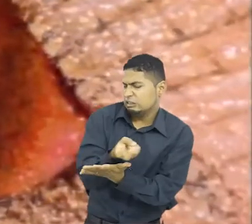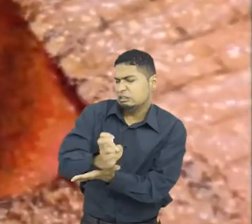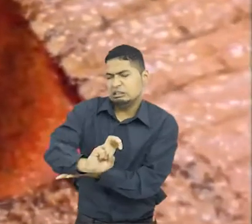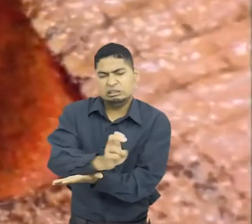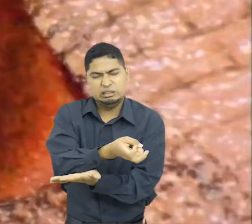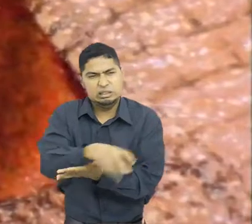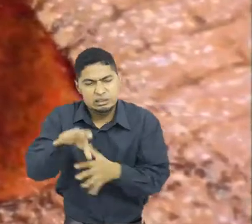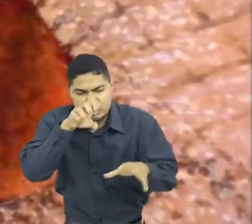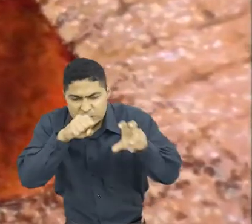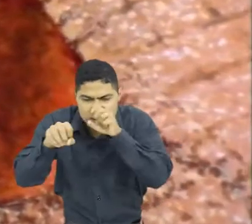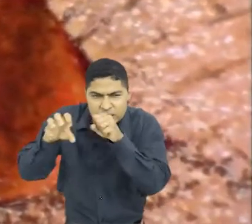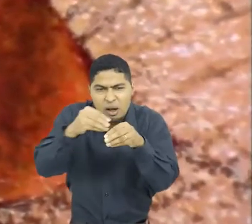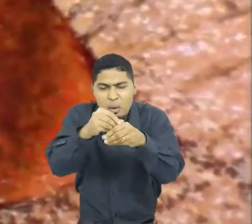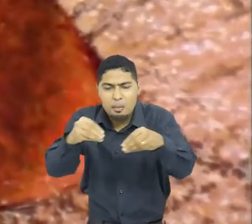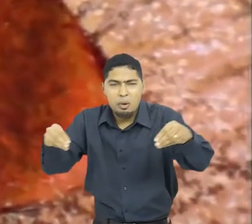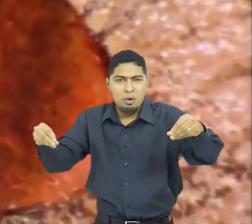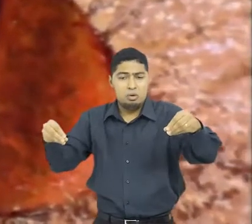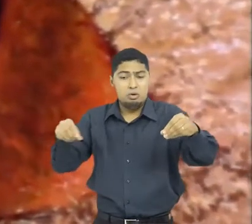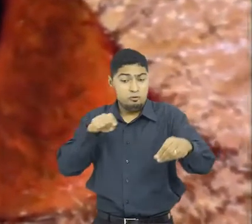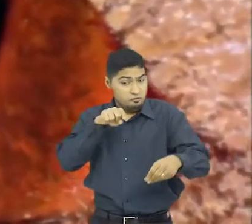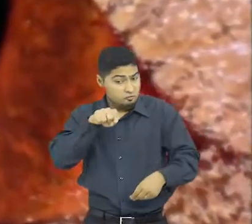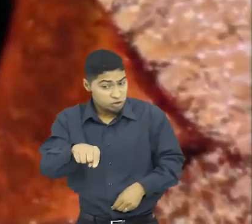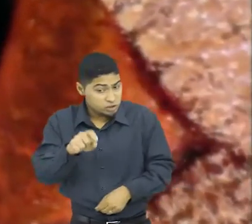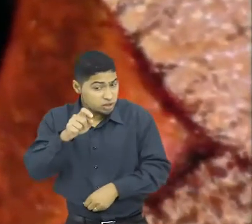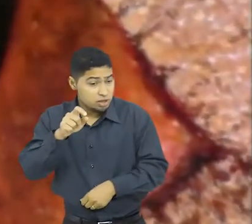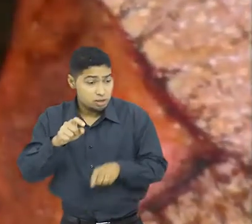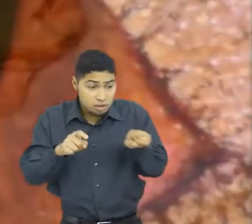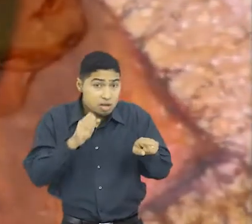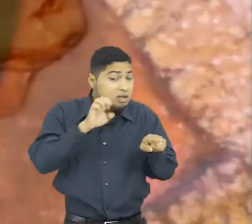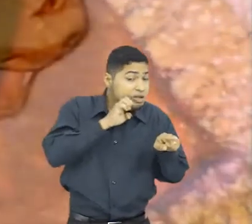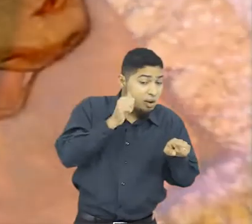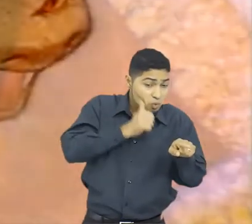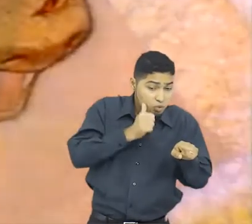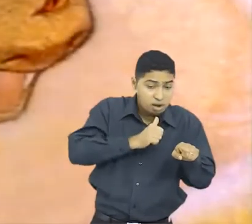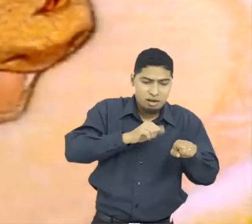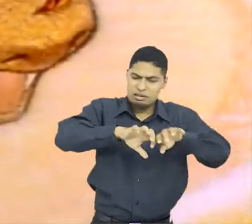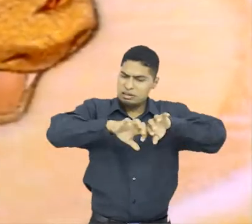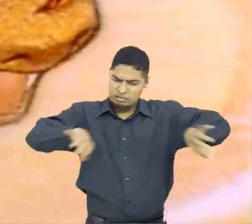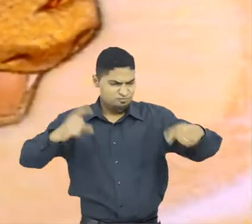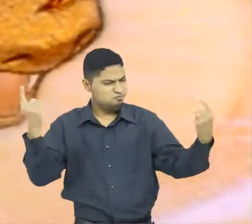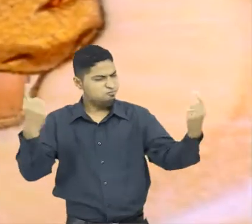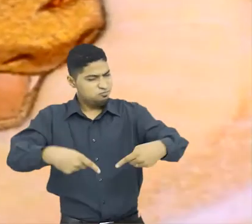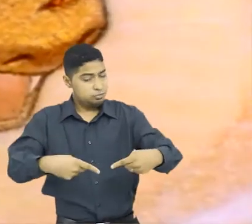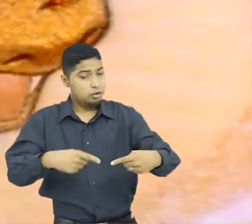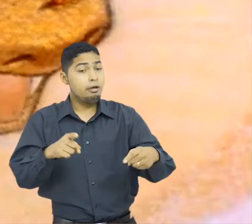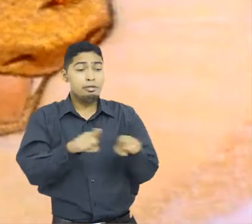rastejando e comendo pó. Causarei inimizade entre você e a mulher, e o descendente